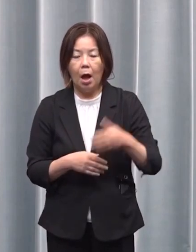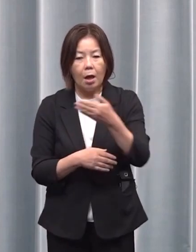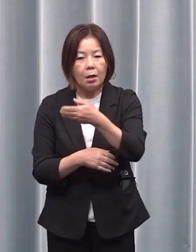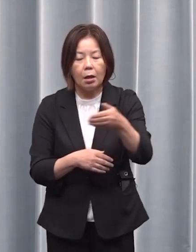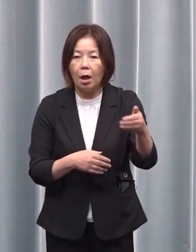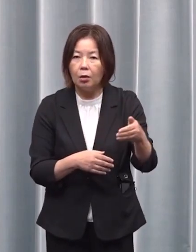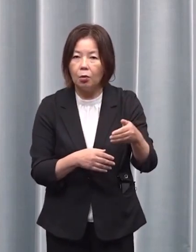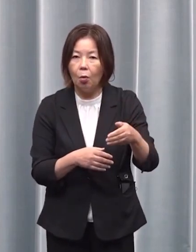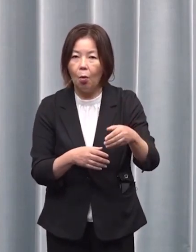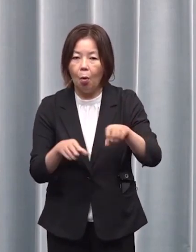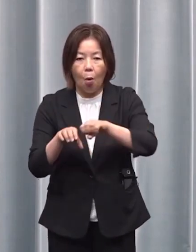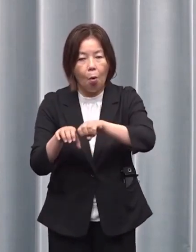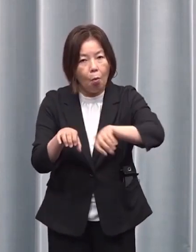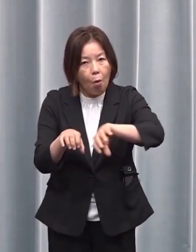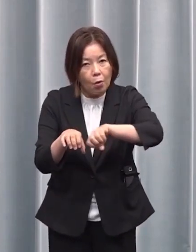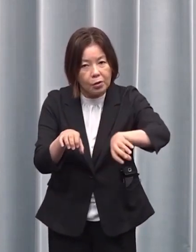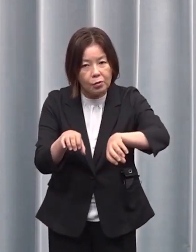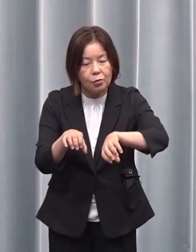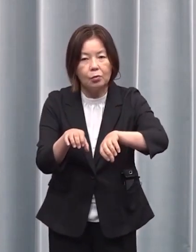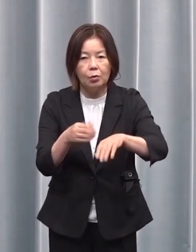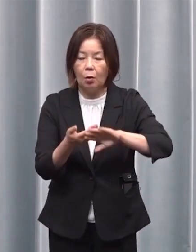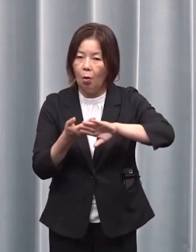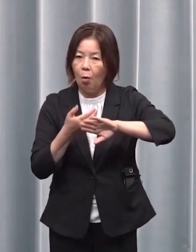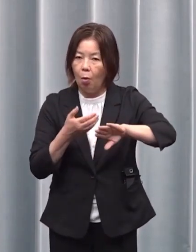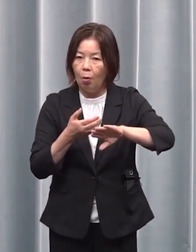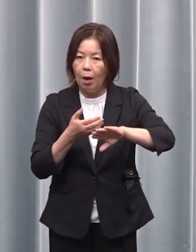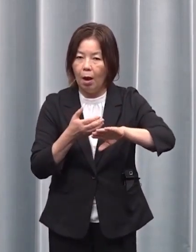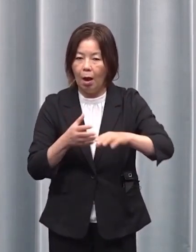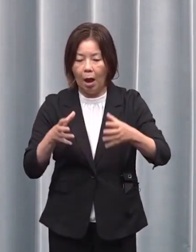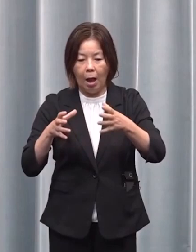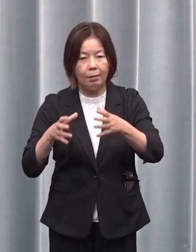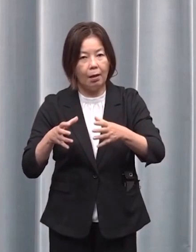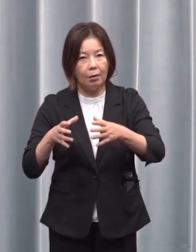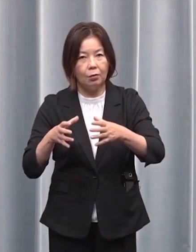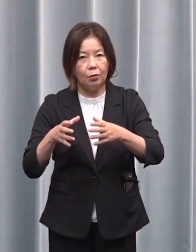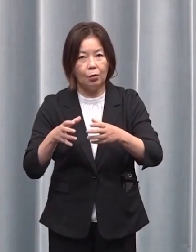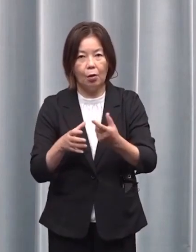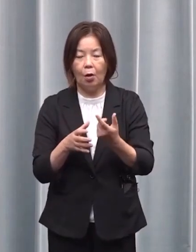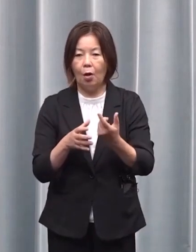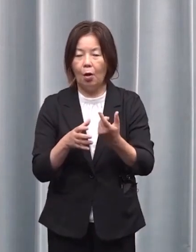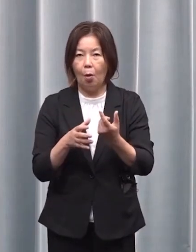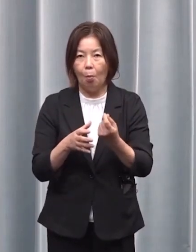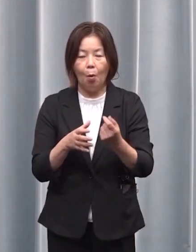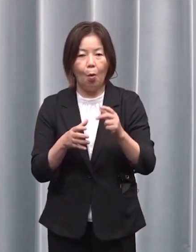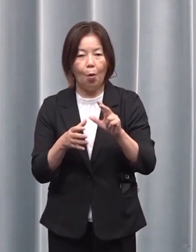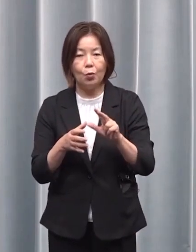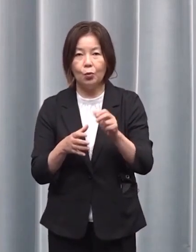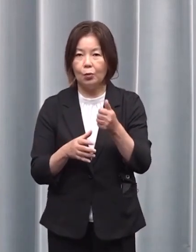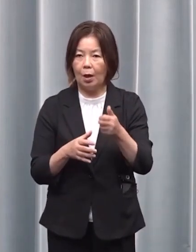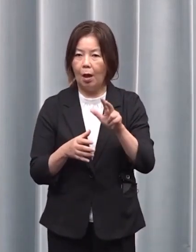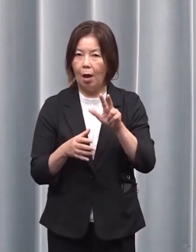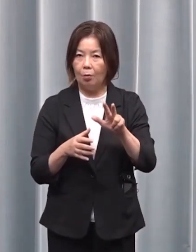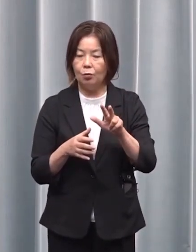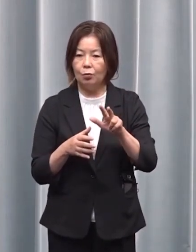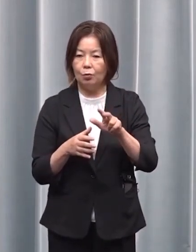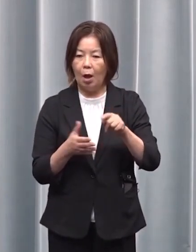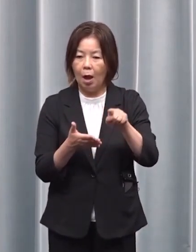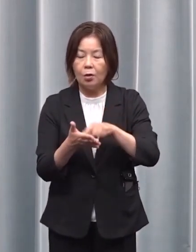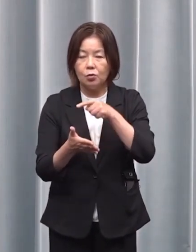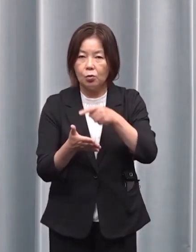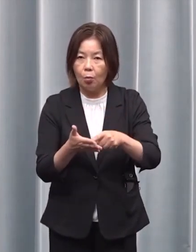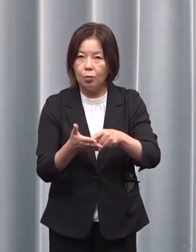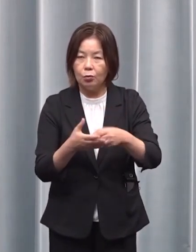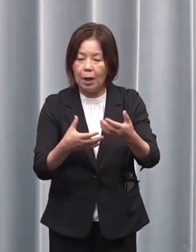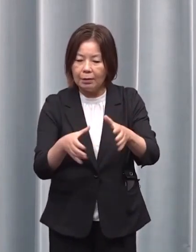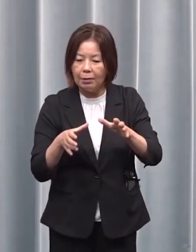にも大型タンク貯蔵案やモルタル国家処分案等々が、まあ、市民団体やその技術